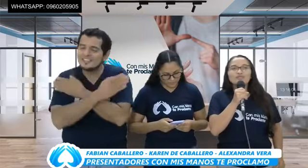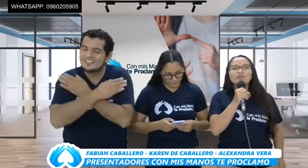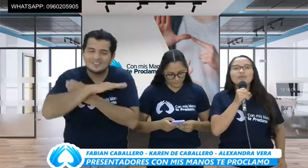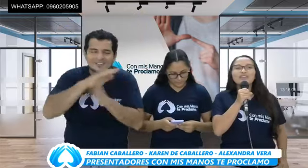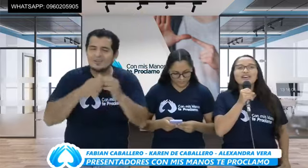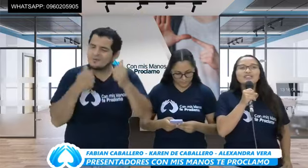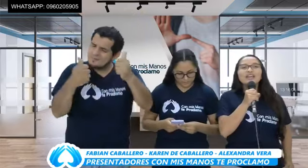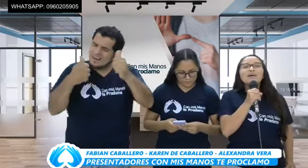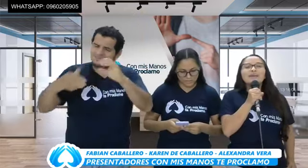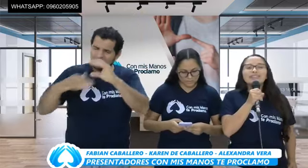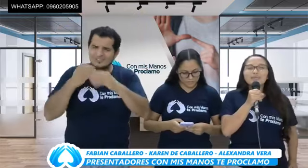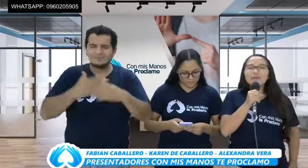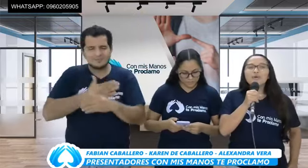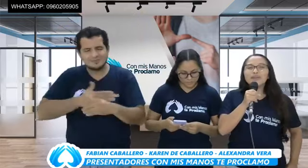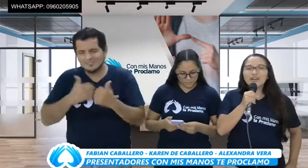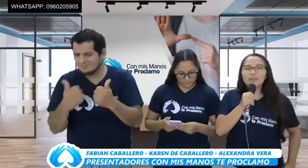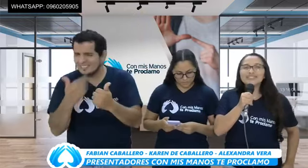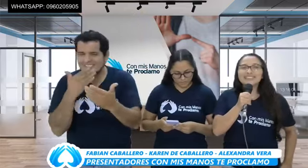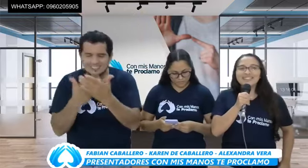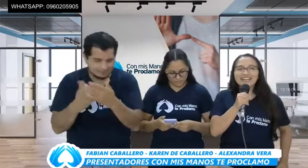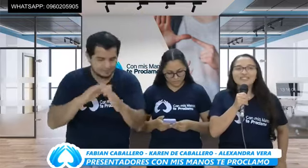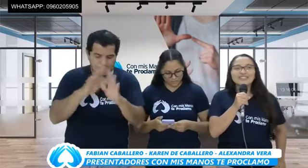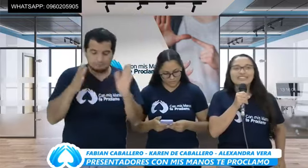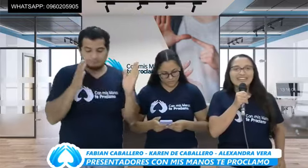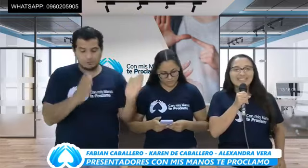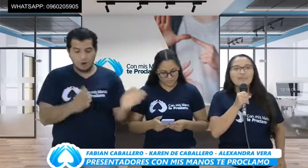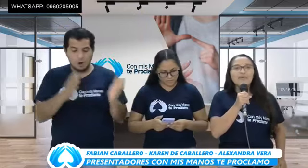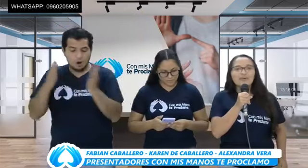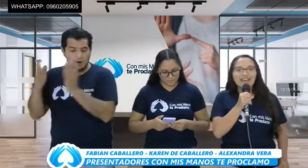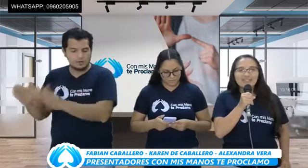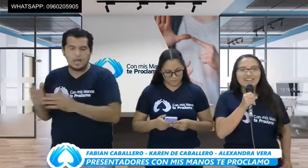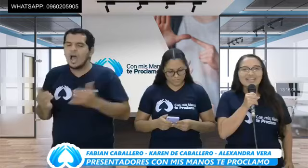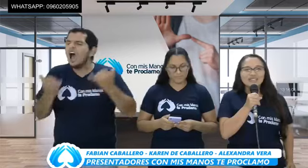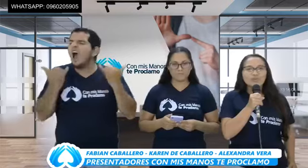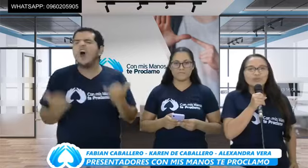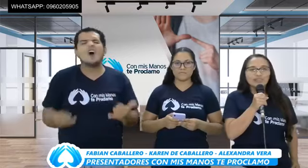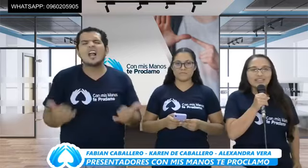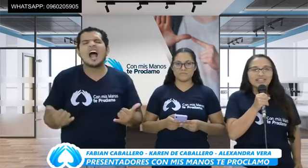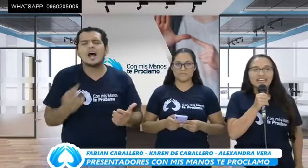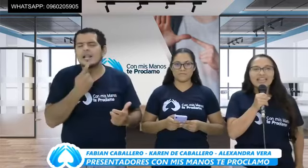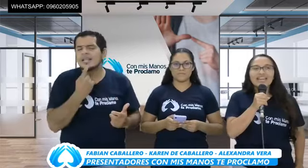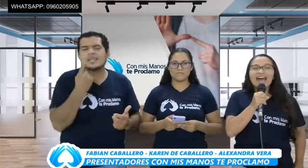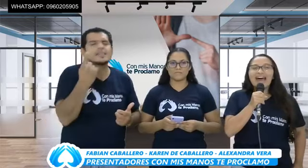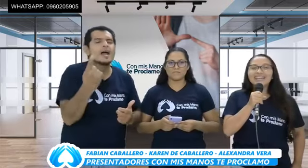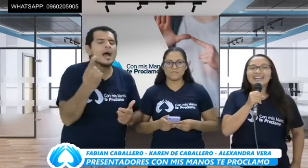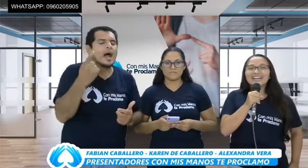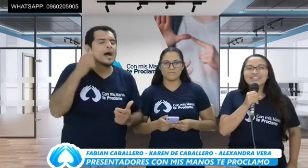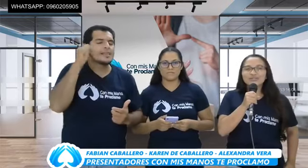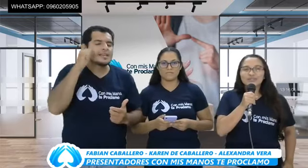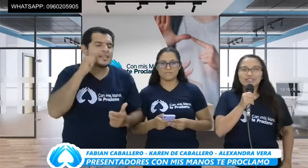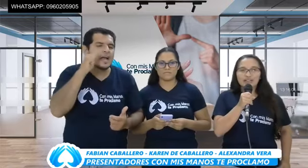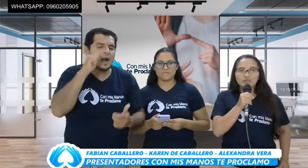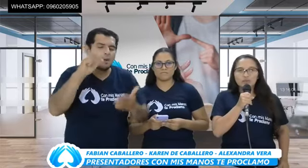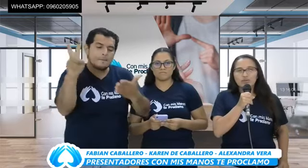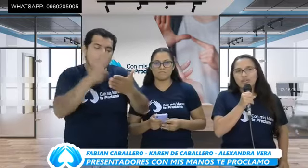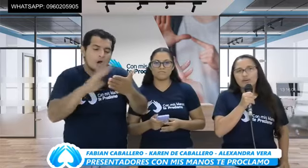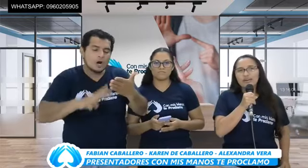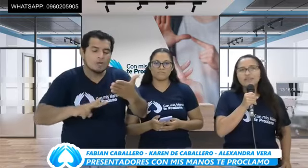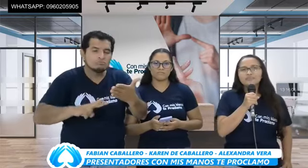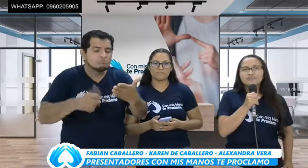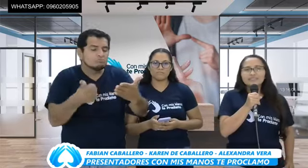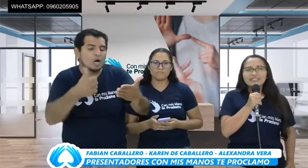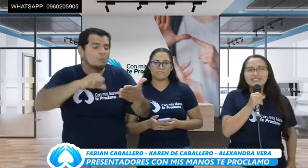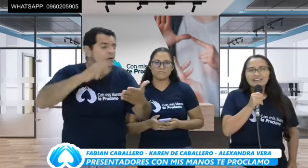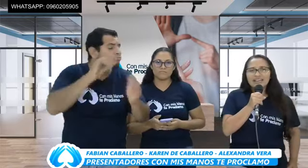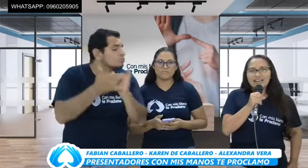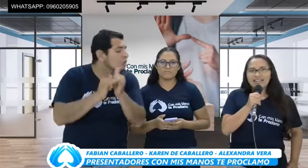pero envíenos sus videos para también poderlos presentar en los siguientes programas, que eso es lo importante, que haya resultados. Bueno, y